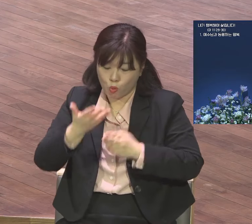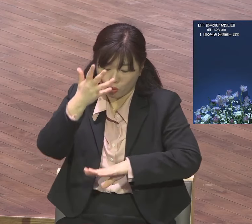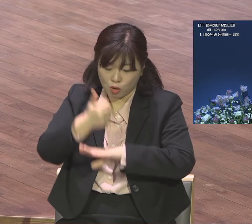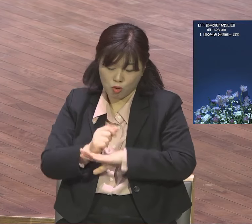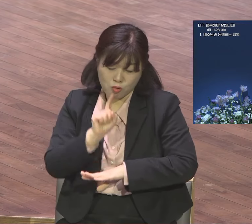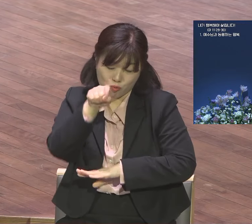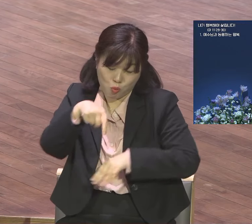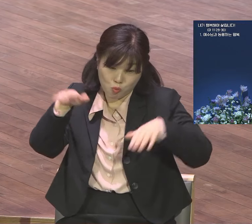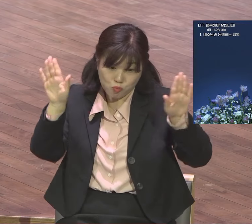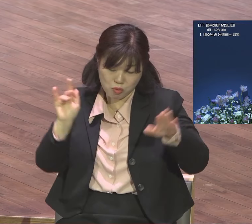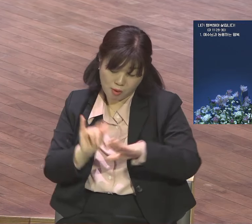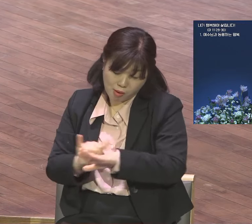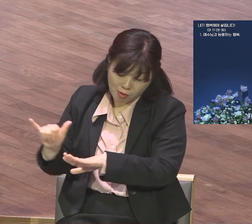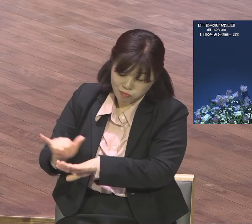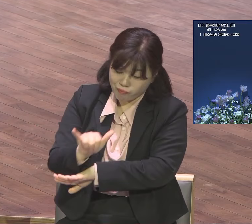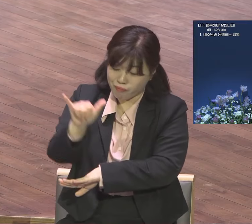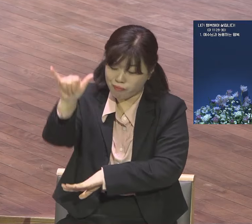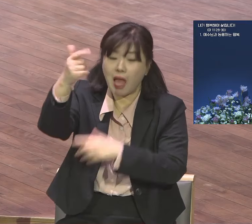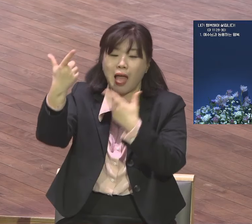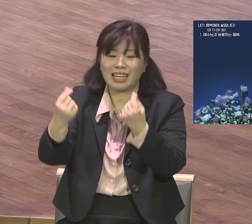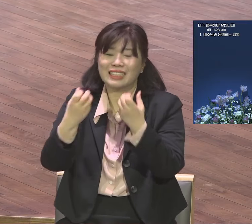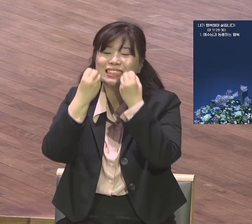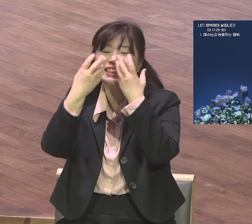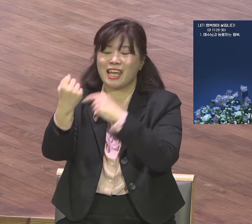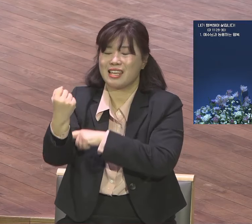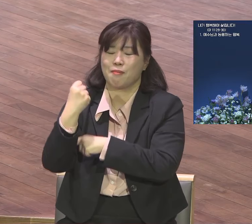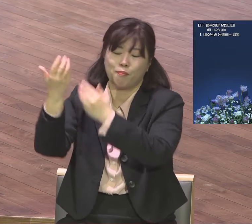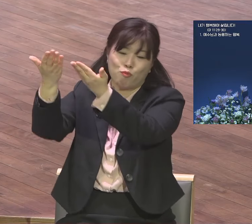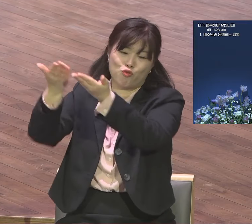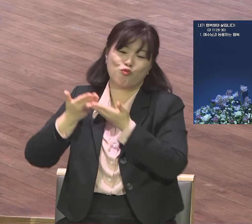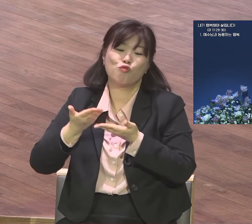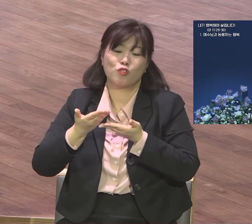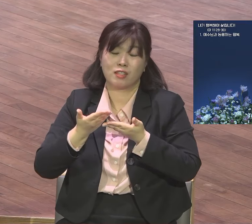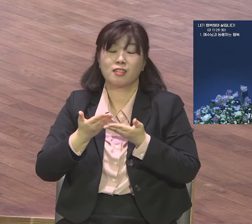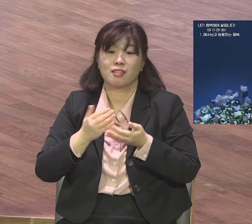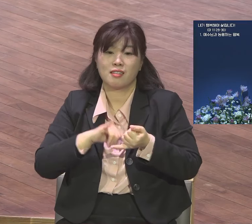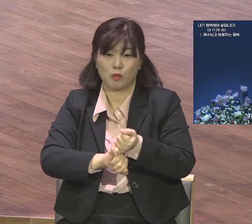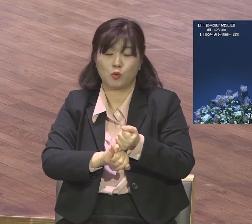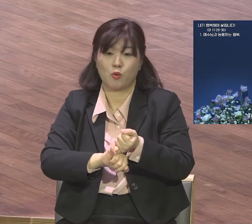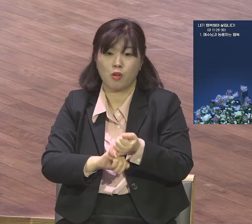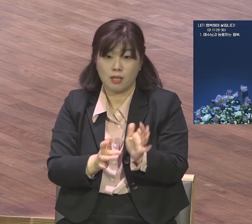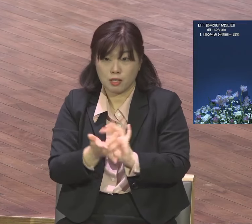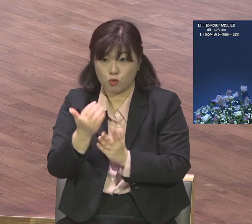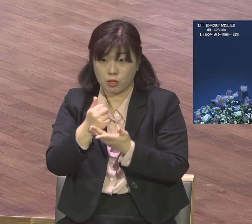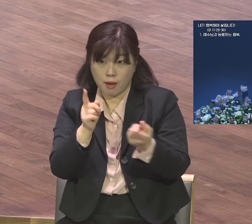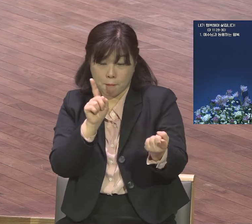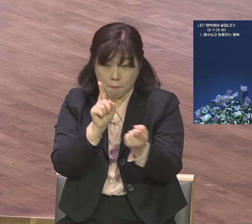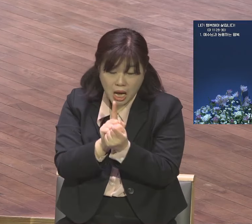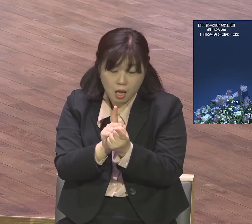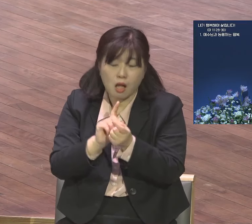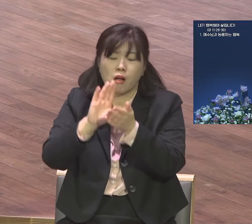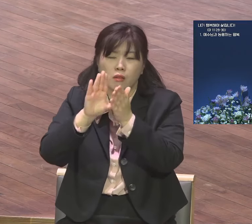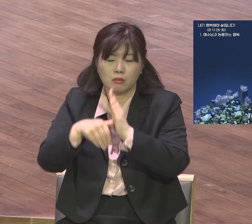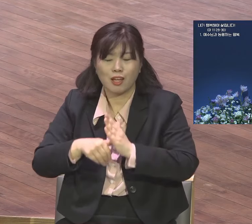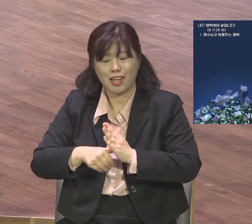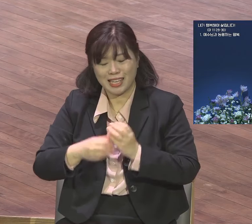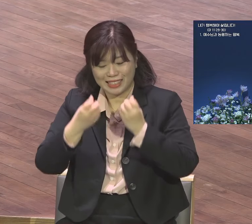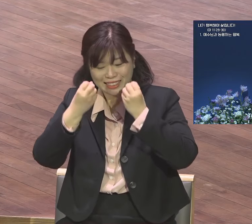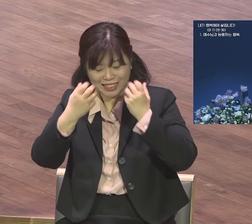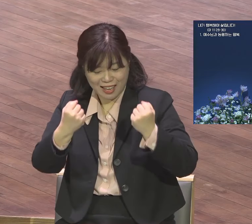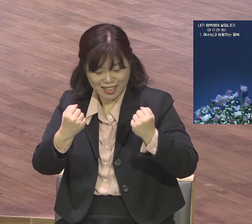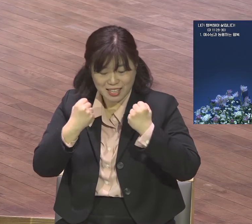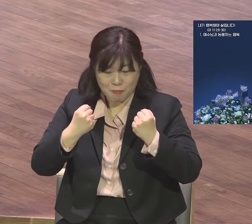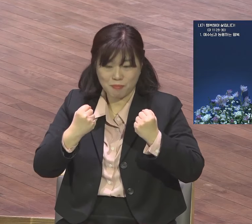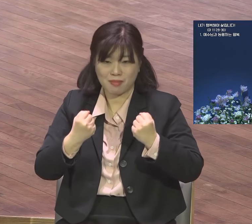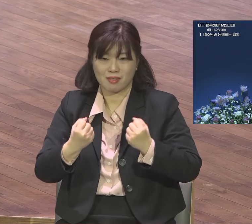힘을 주신다는 것입니다. 이것이 바로 그리스도 예수 안에 거하는 축복입니다.